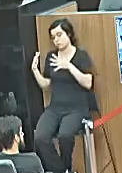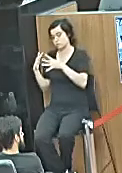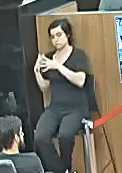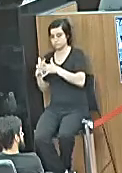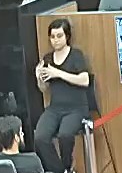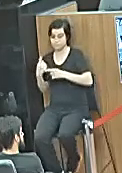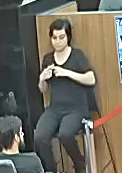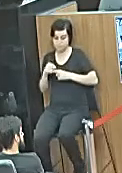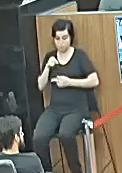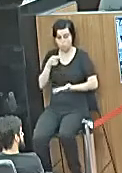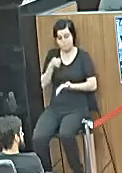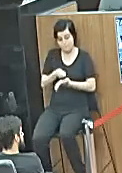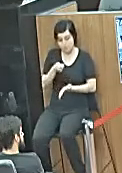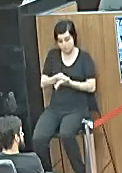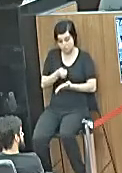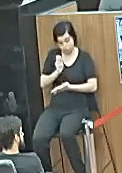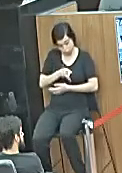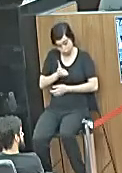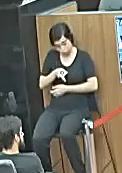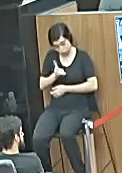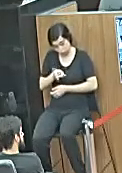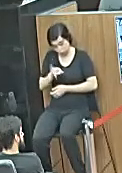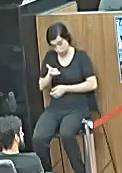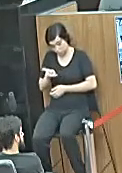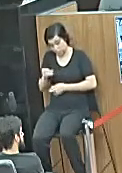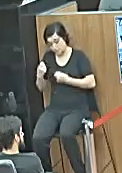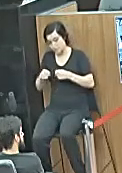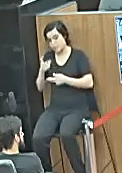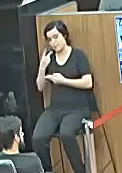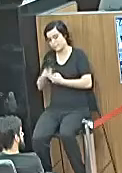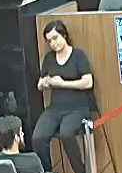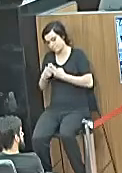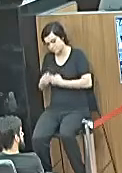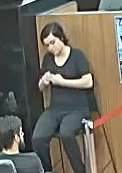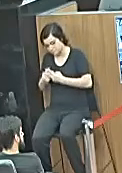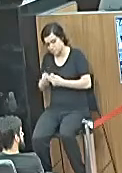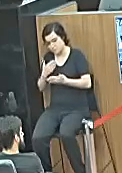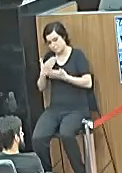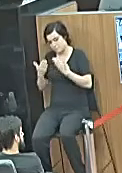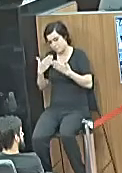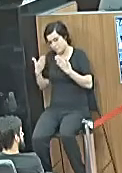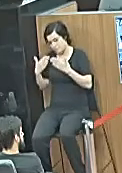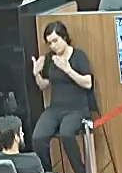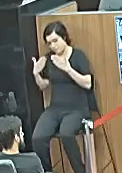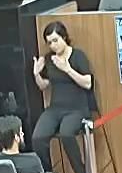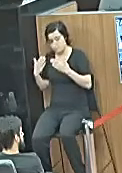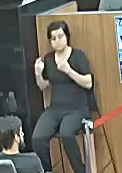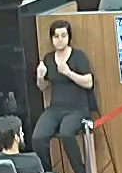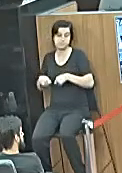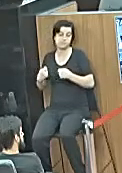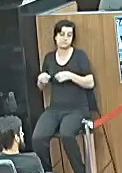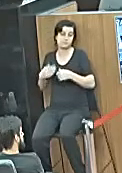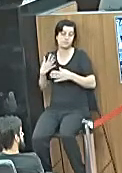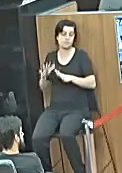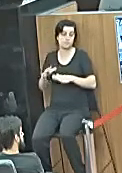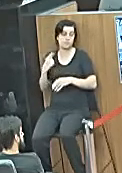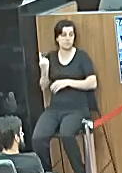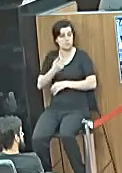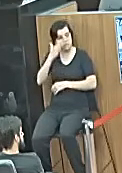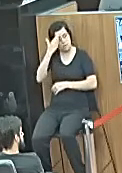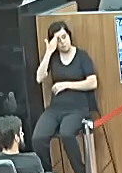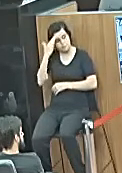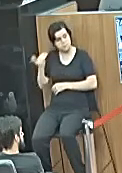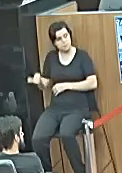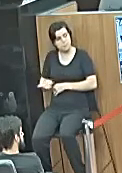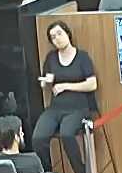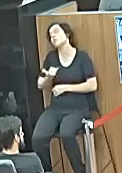obrigatórias de caráter continuado é tem que ter muita parcimônia muito diálogo mas a gente tem toda a consciência da importância